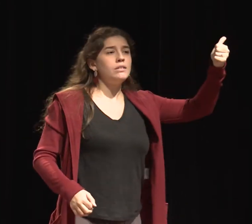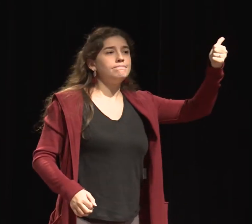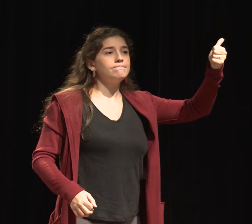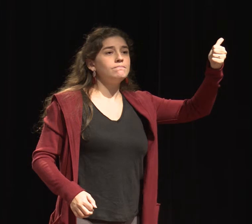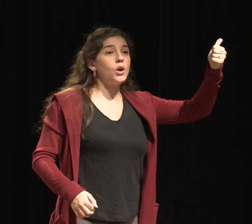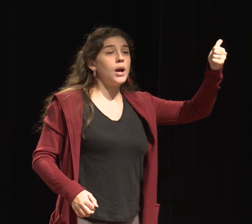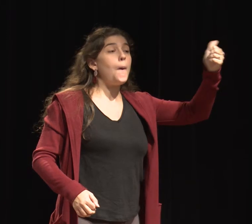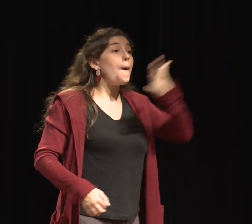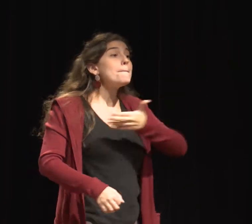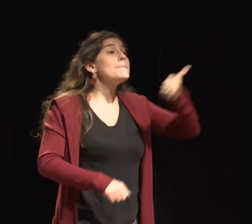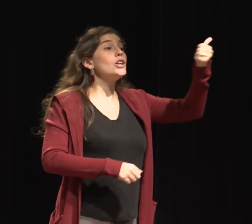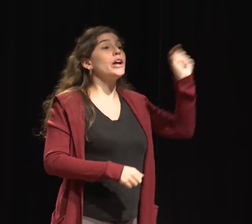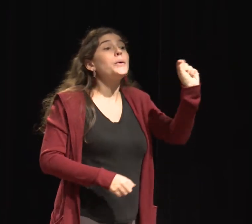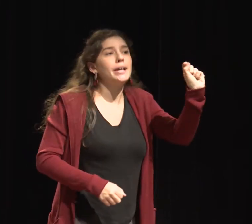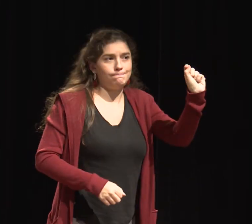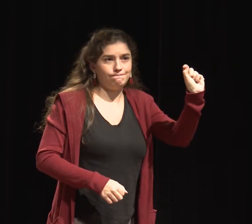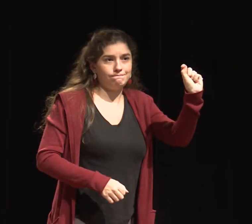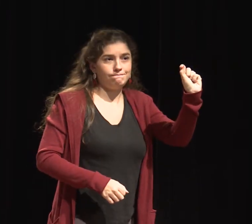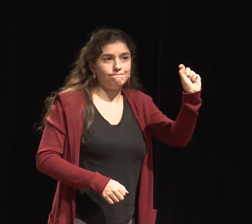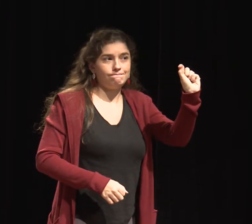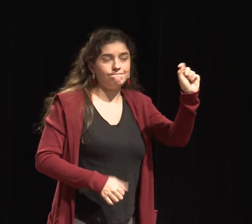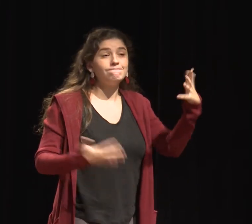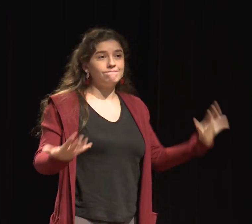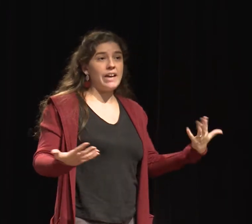E o aluno tem o direito ao melhor, né?